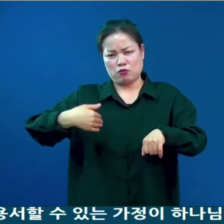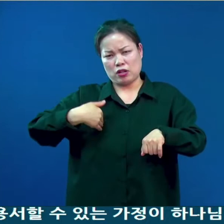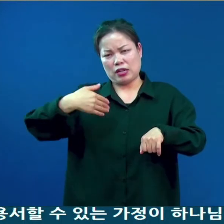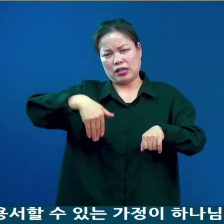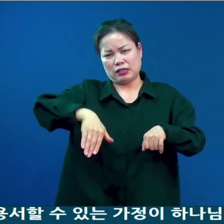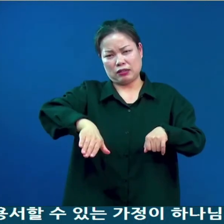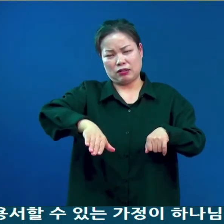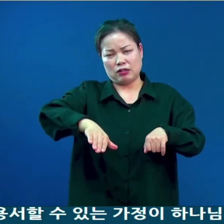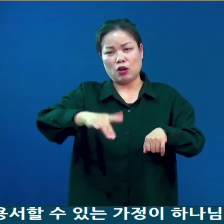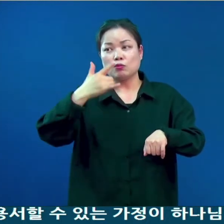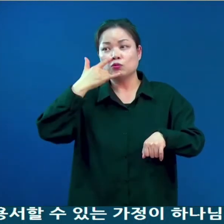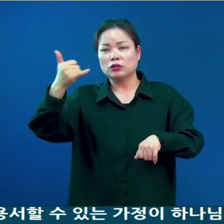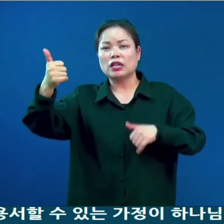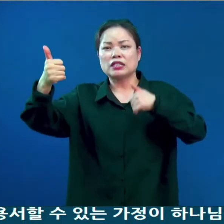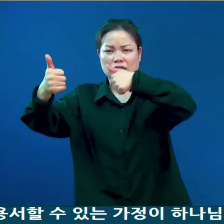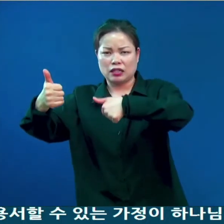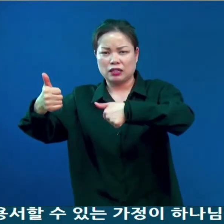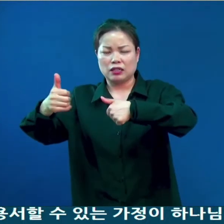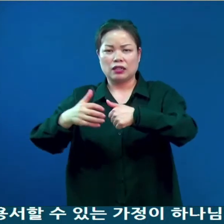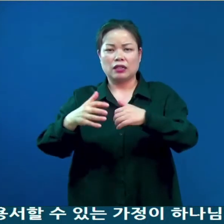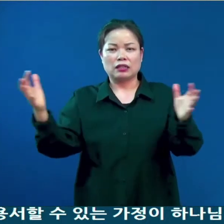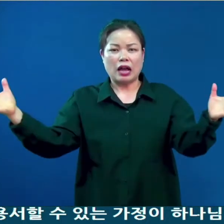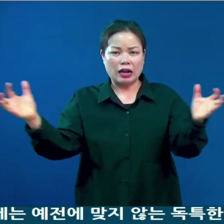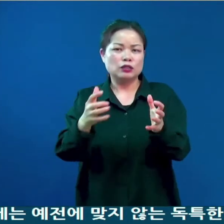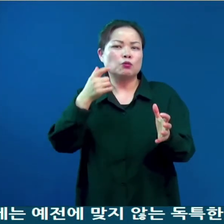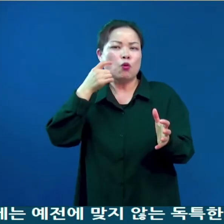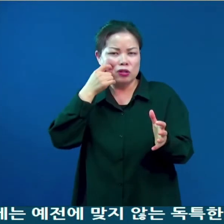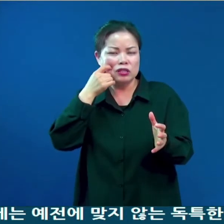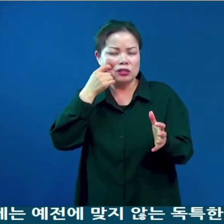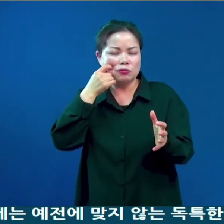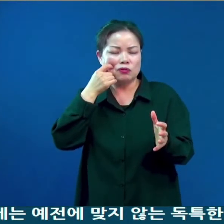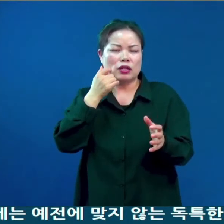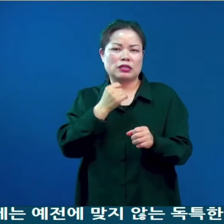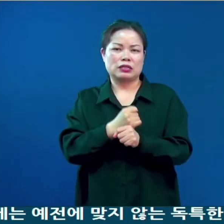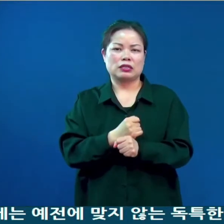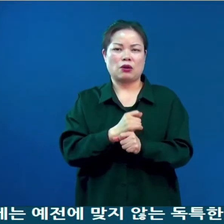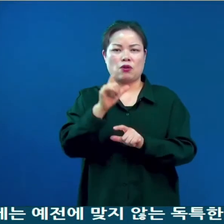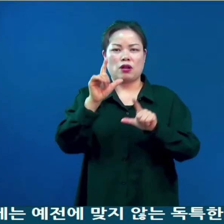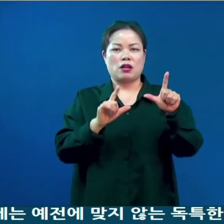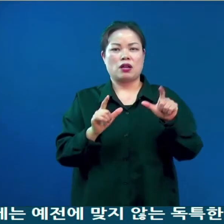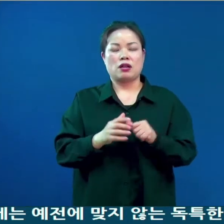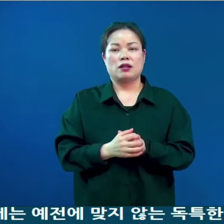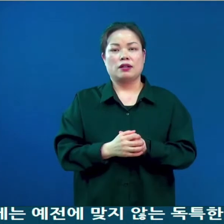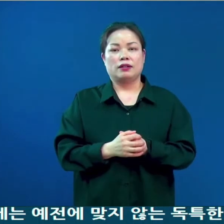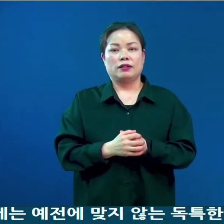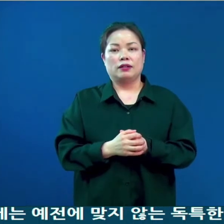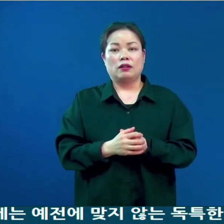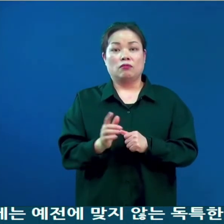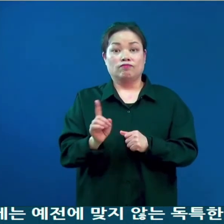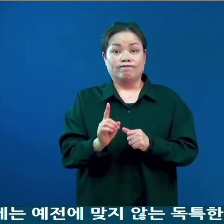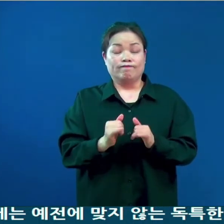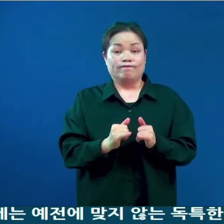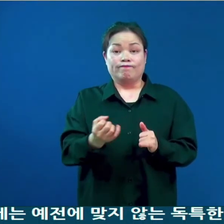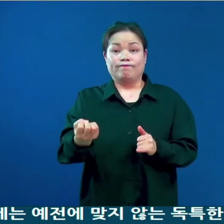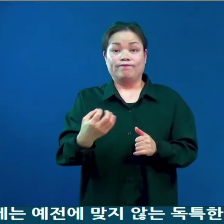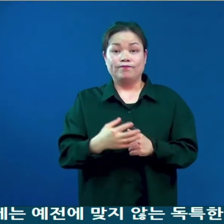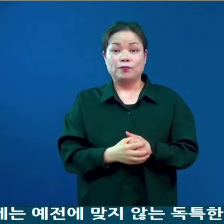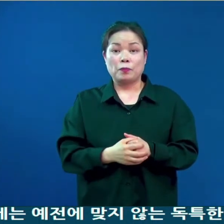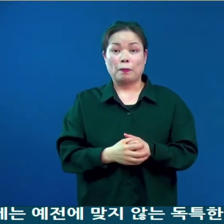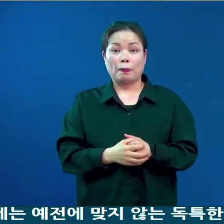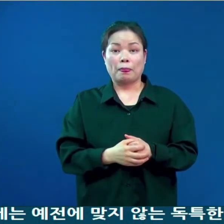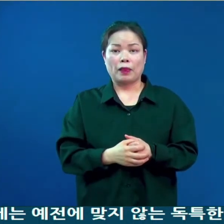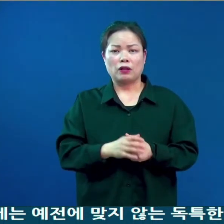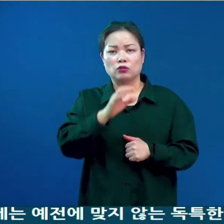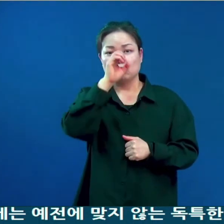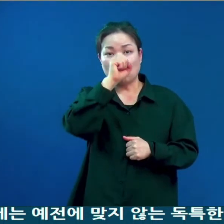가서 부모님께 인사하겠습니다. 이런 시대가 되었습니다. 그러다 보니 어떤 분이 이런 말씀을 하십니다.